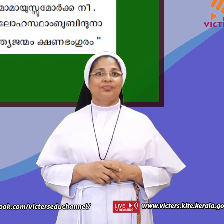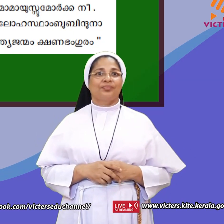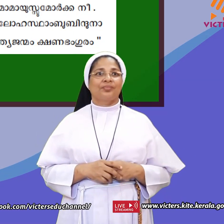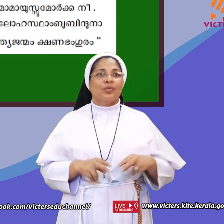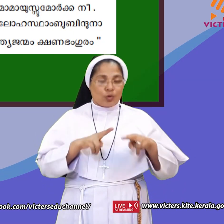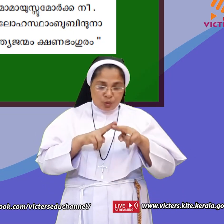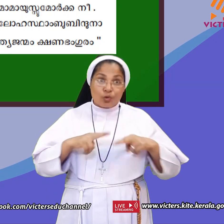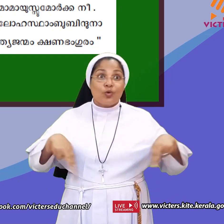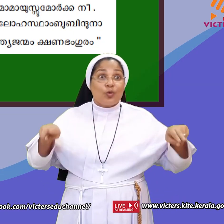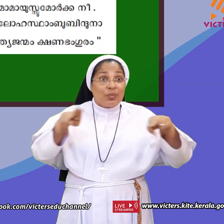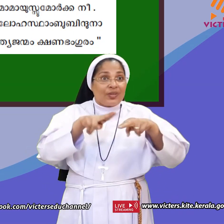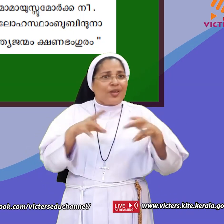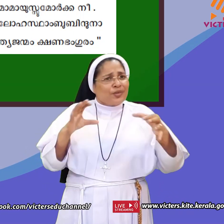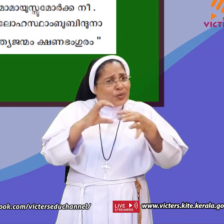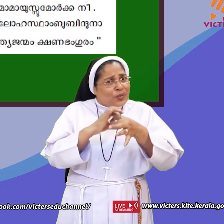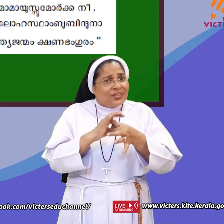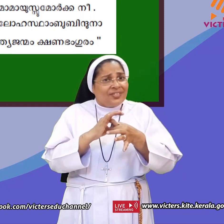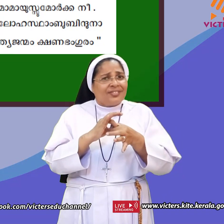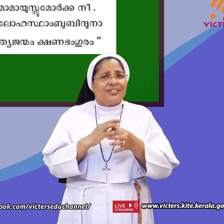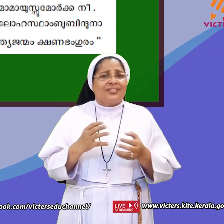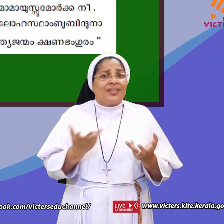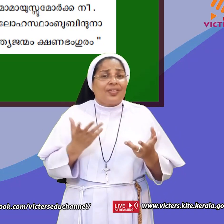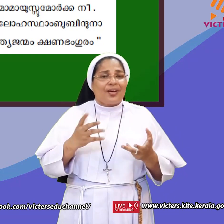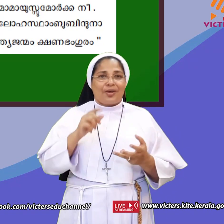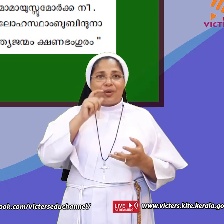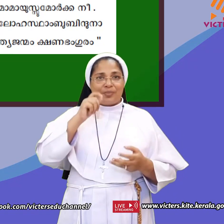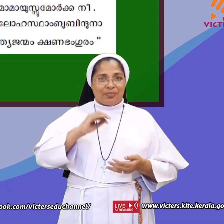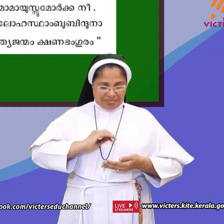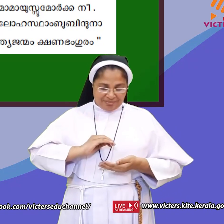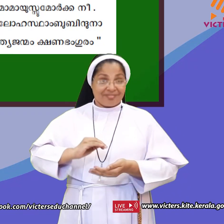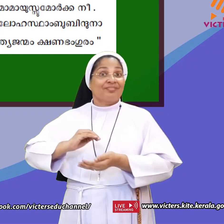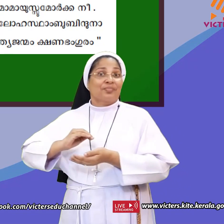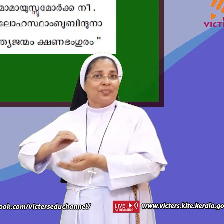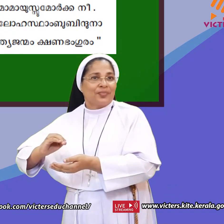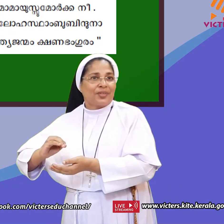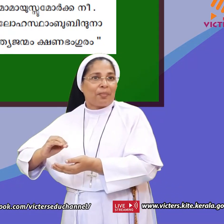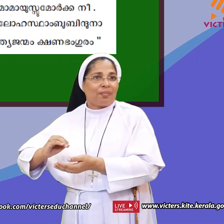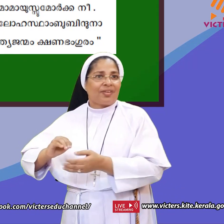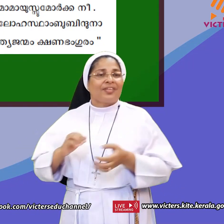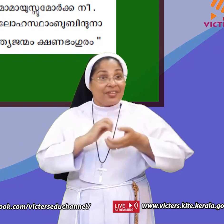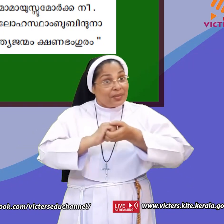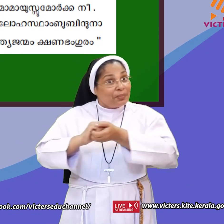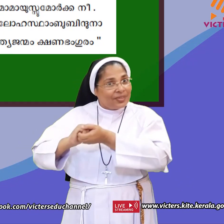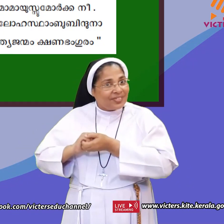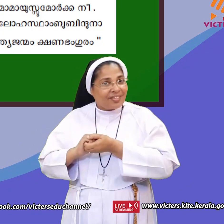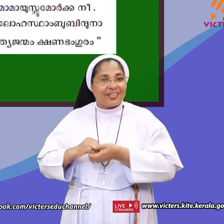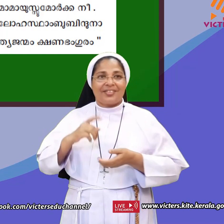കുടുംബത്തിലെ കൂടിച്ചേരൽ, അതായത് പുത്രന്മാർ, മിത്രങ്ങൾ, ഭാര്യ തുടങ്ങിയവർ ചേർന്നുള്ള ജീവിതം അല്പകാലത്തേക്ക്